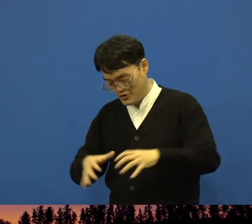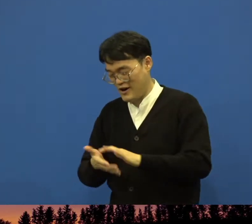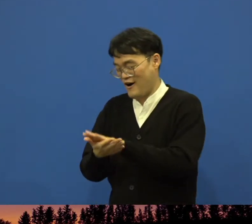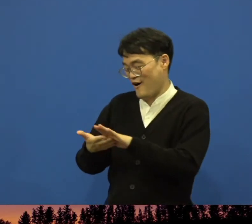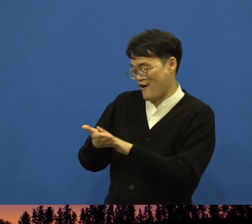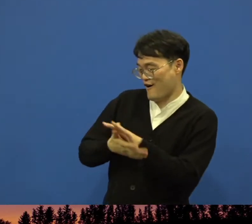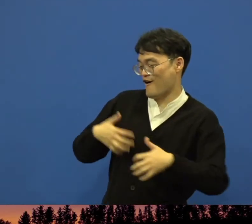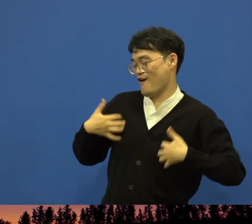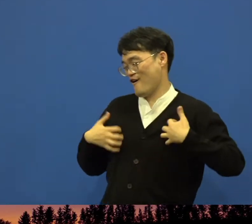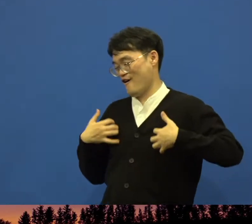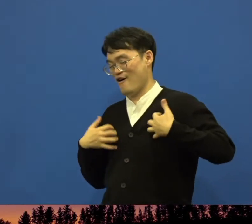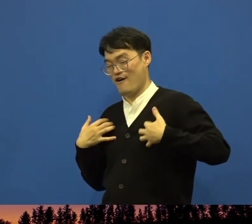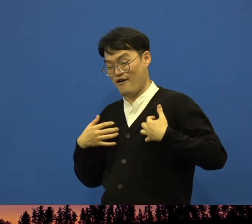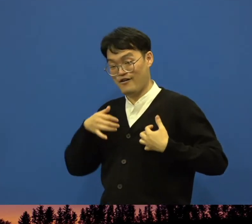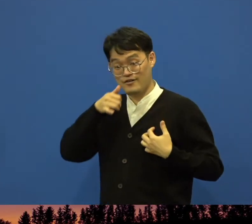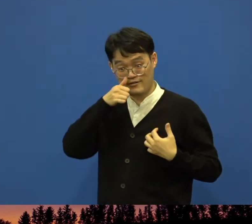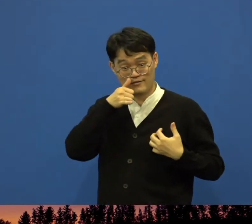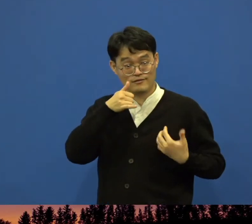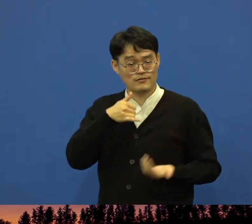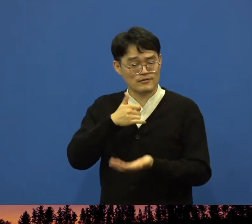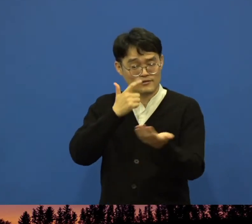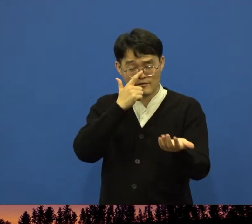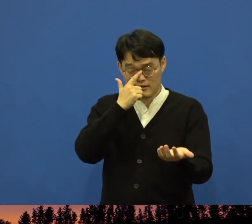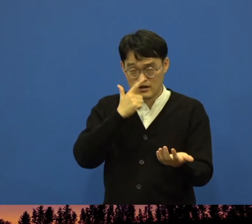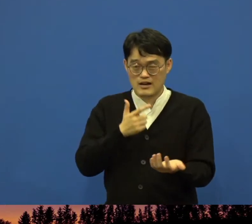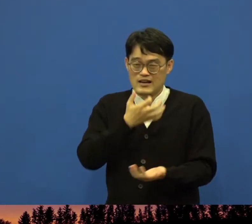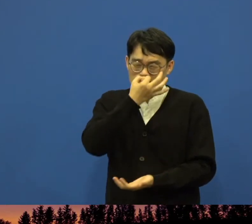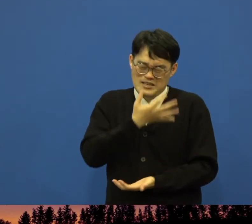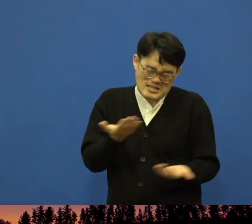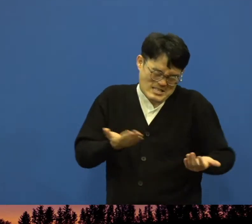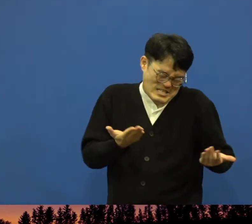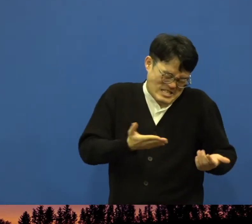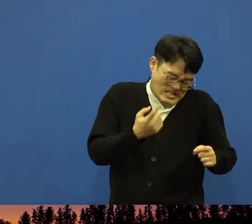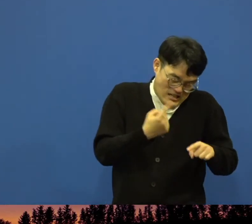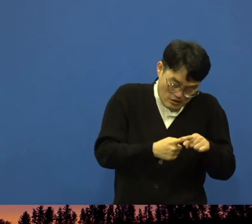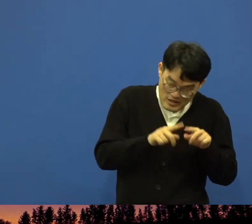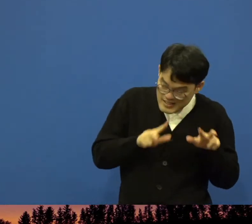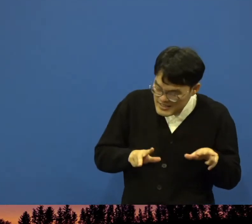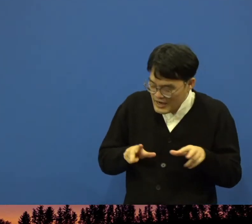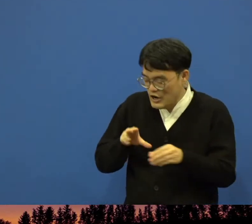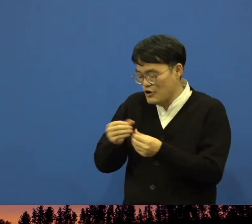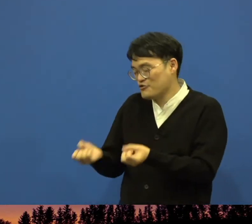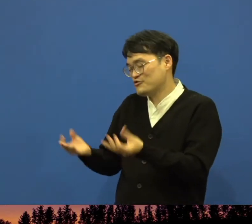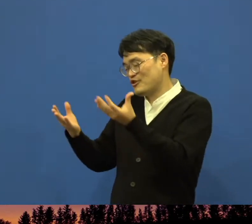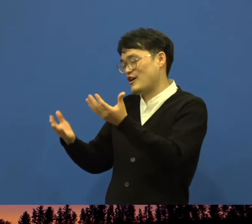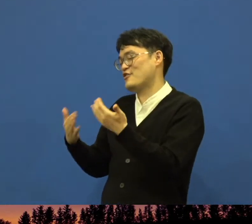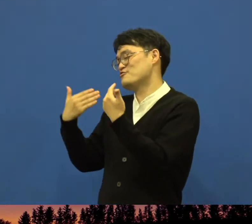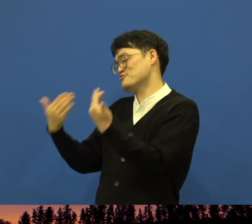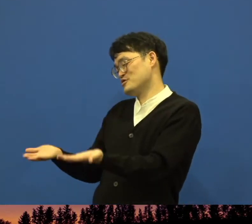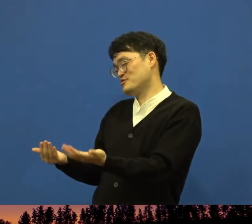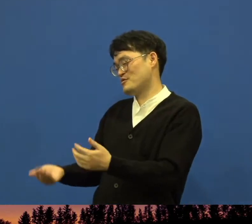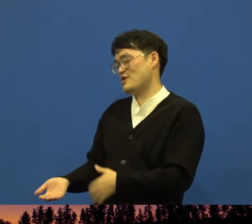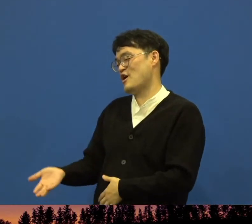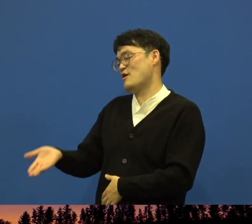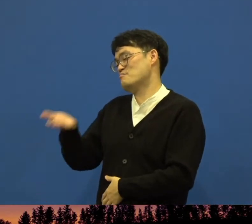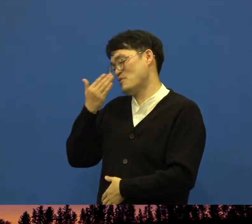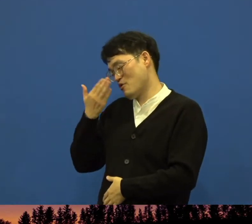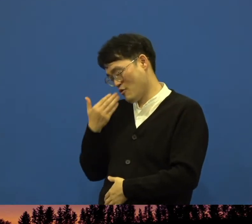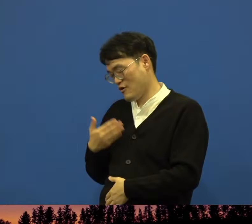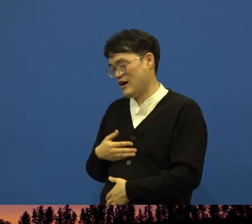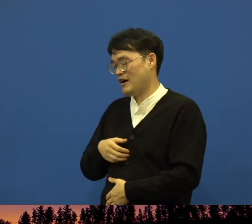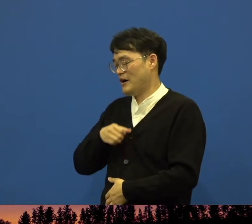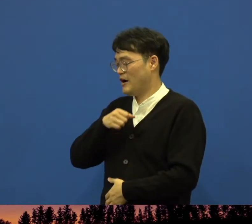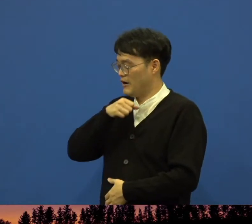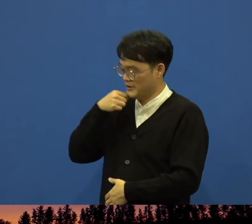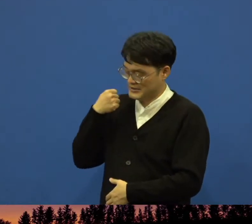그래서 많은 사람들은 힘들게 일을 하면서도 이제 추석이 오면 우리가 이제 좀 쉬고 먹고 마시고 즐거워하자.